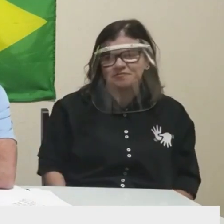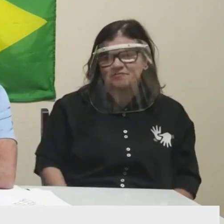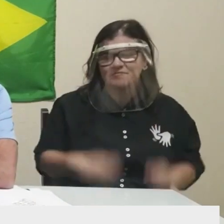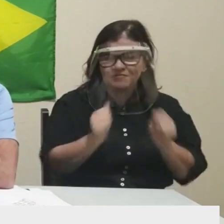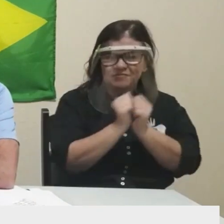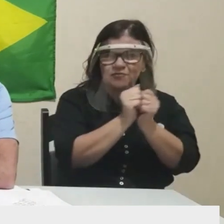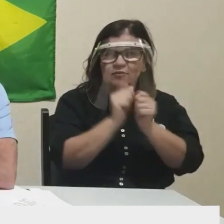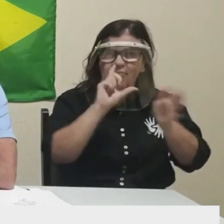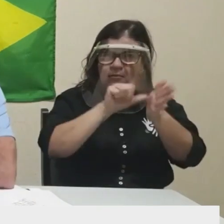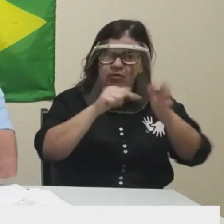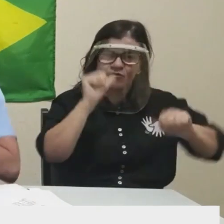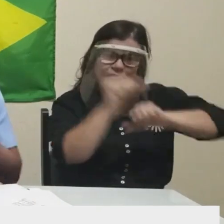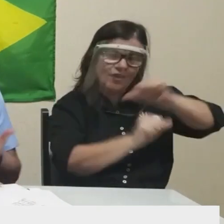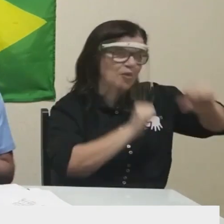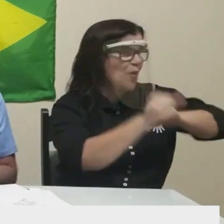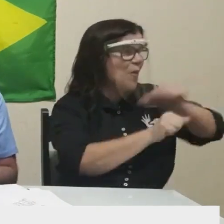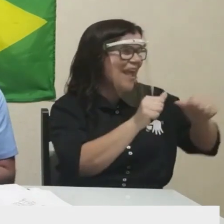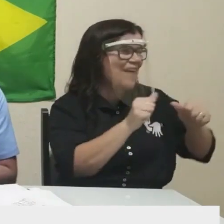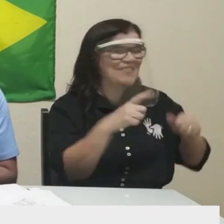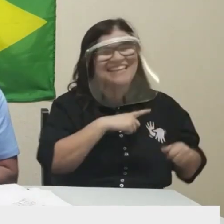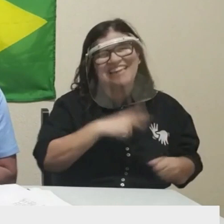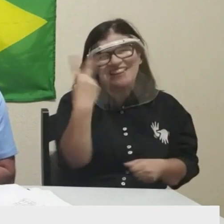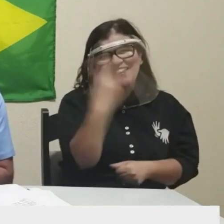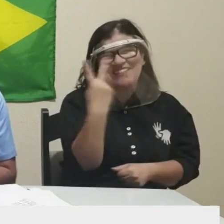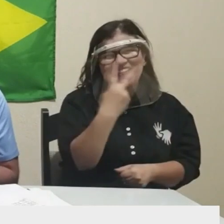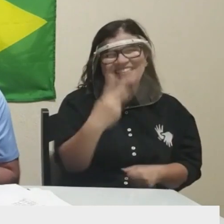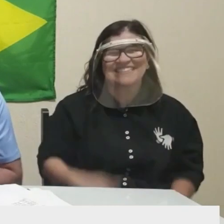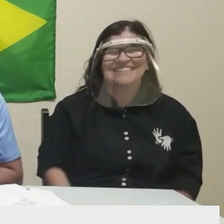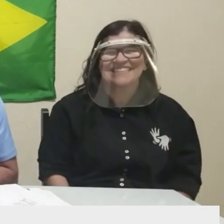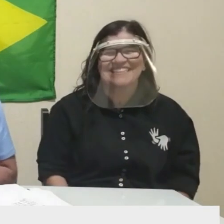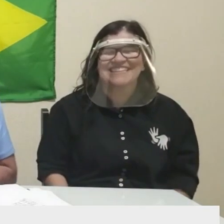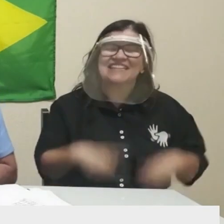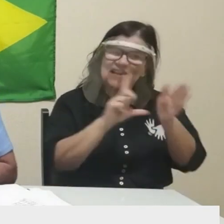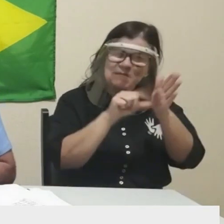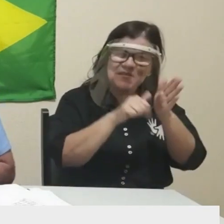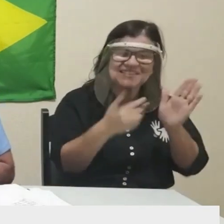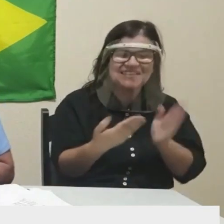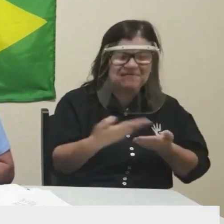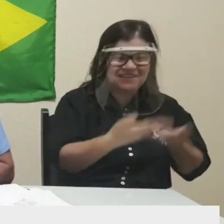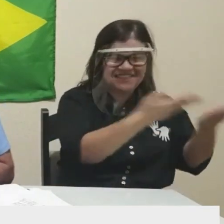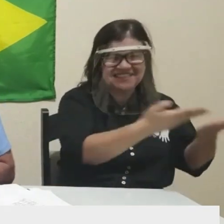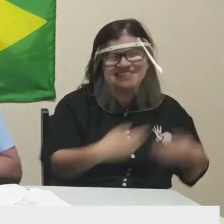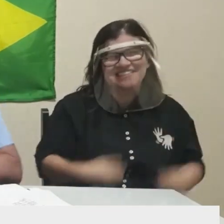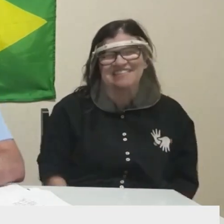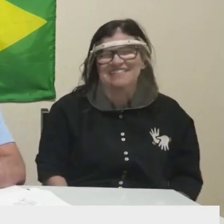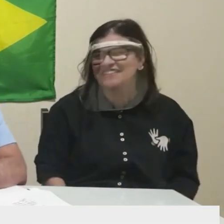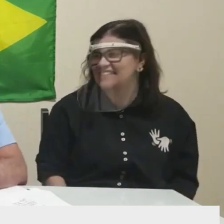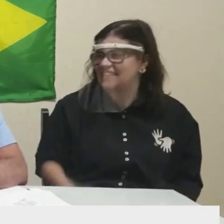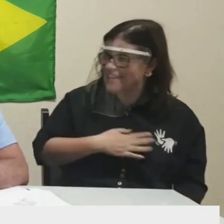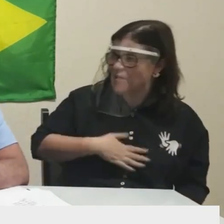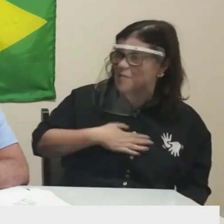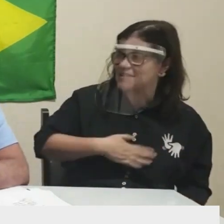tempo conosco, vai ver uma outra intérprete aqui, que é uma concorrência, né? A gente fala o nome da outra quando chegar aqui. Está gostando